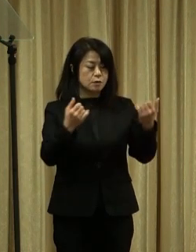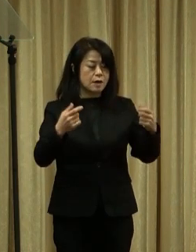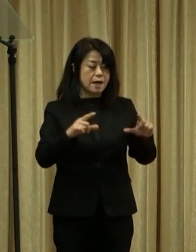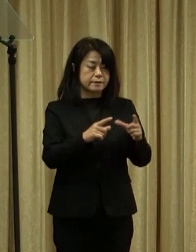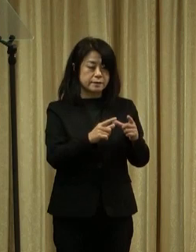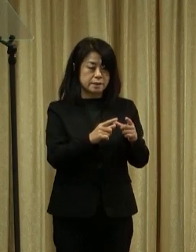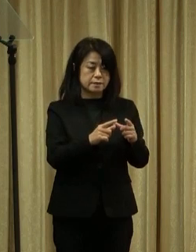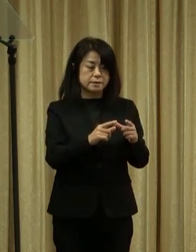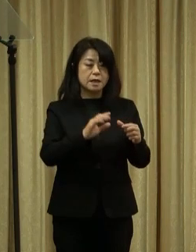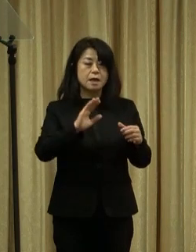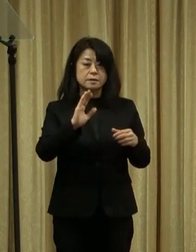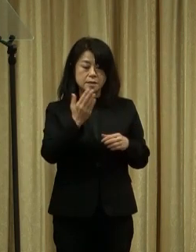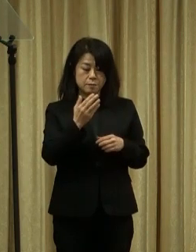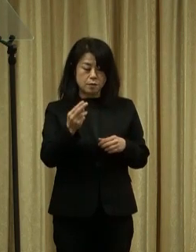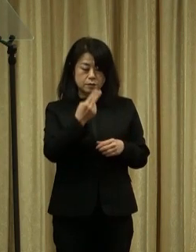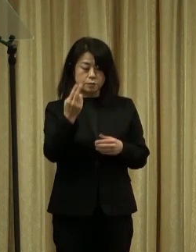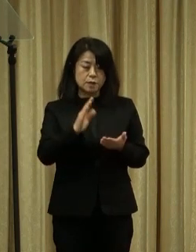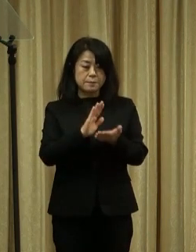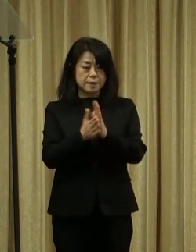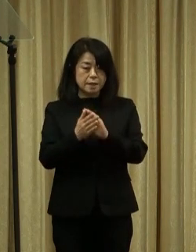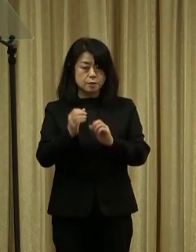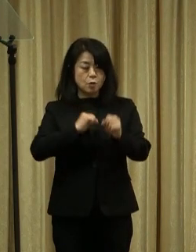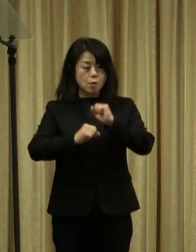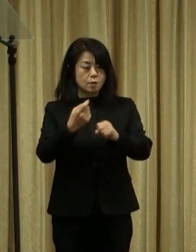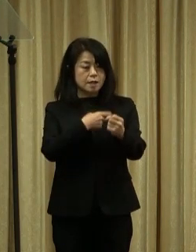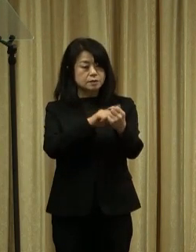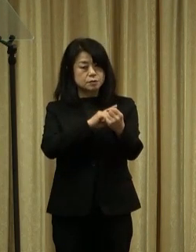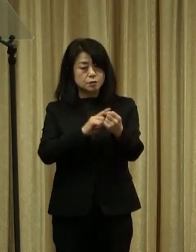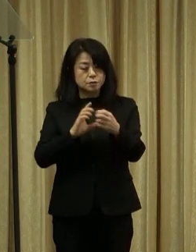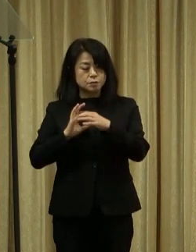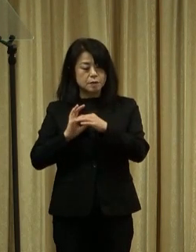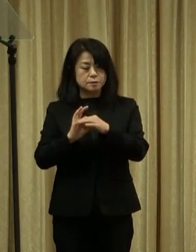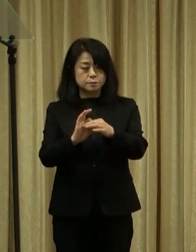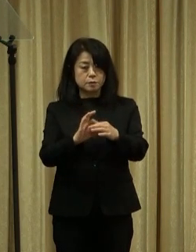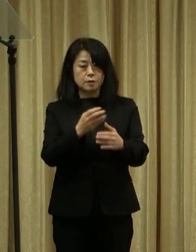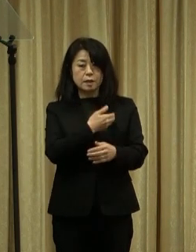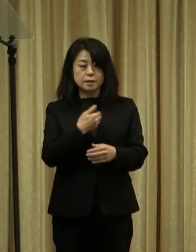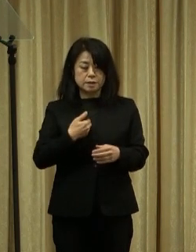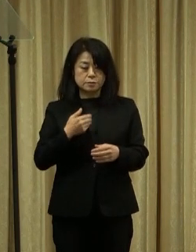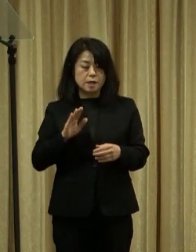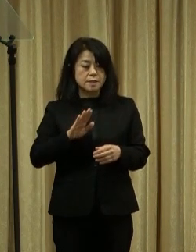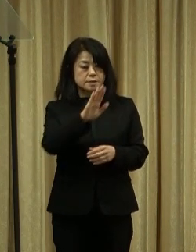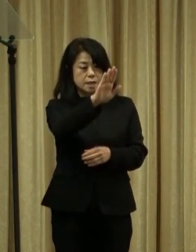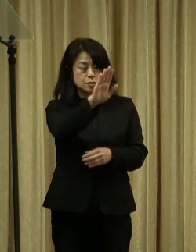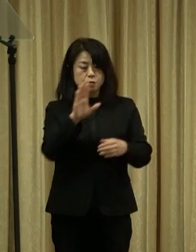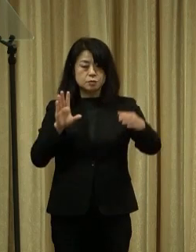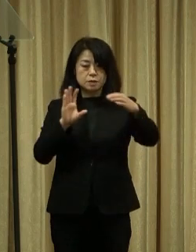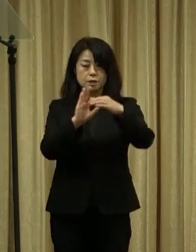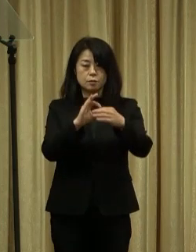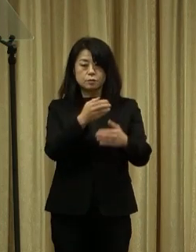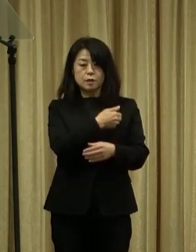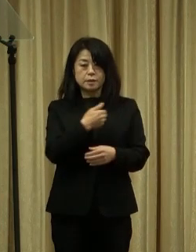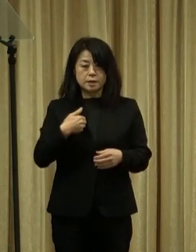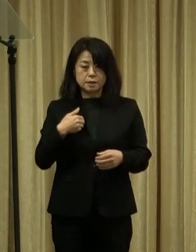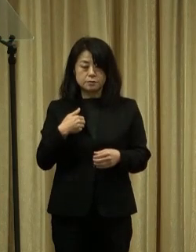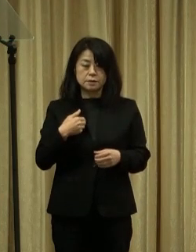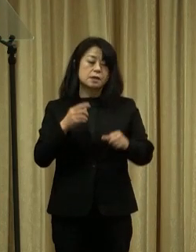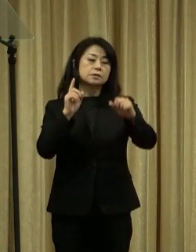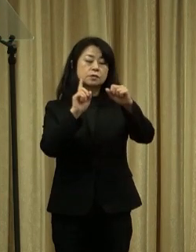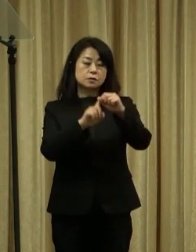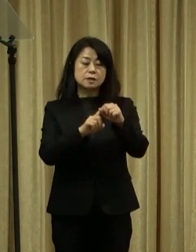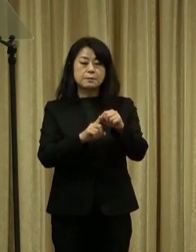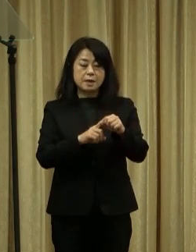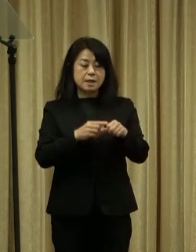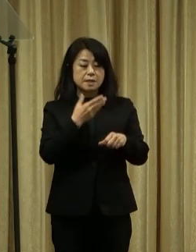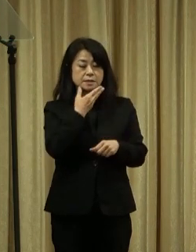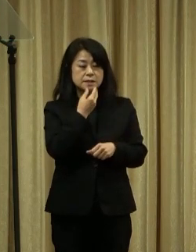環境の中でも富山県の活力は引き続き保っていける、さらに成長にもつなげていける、そのような狙いでの視野設置にこれ